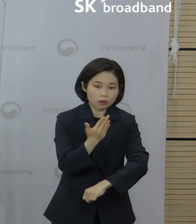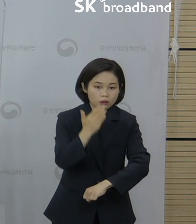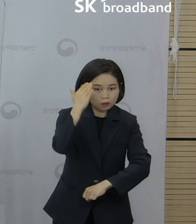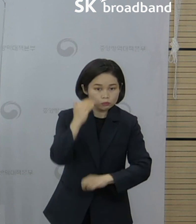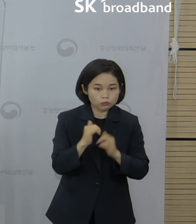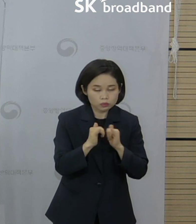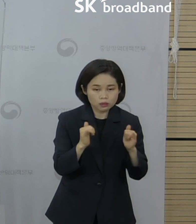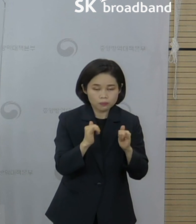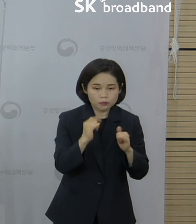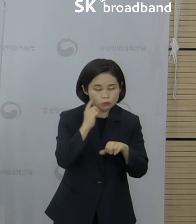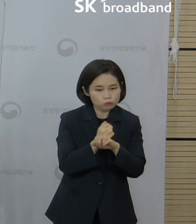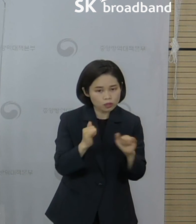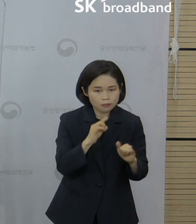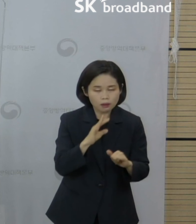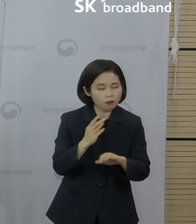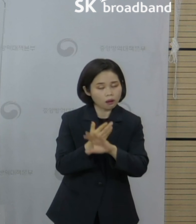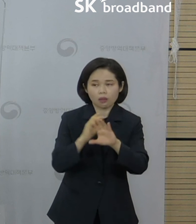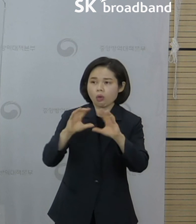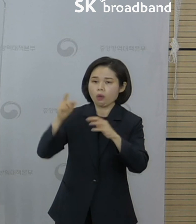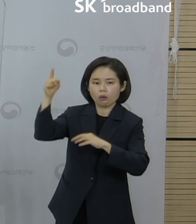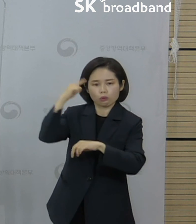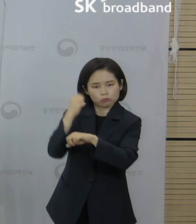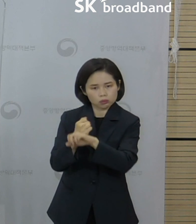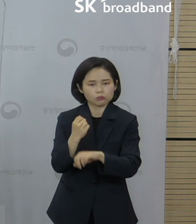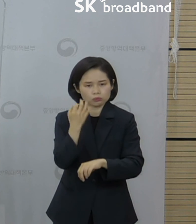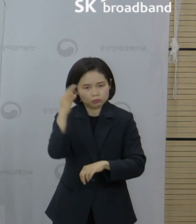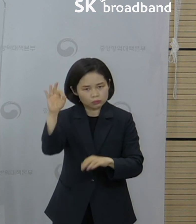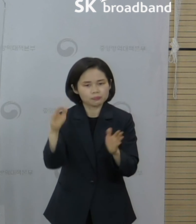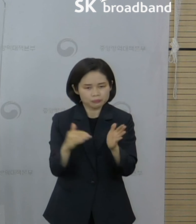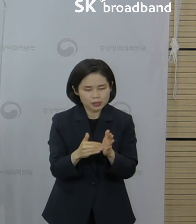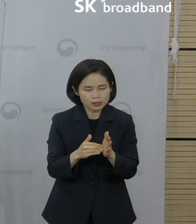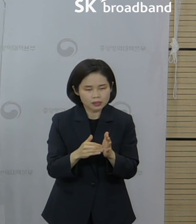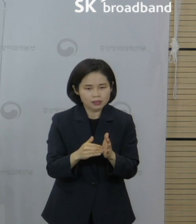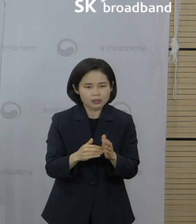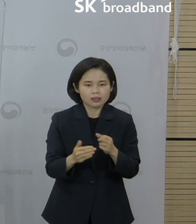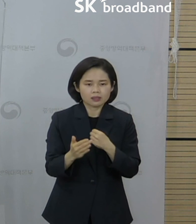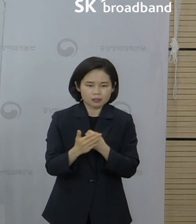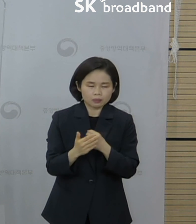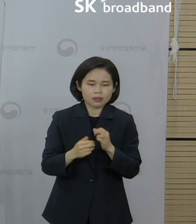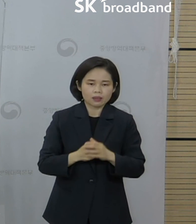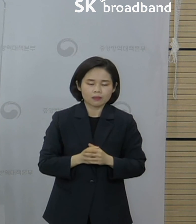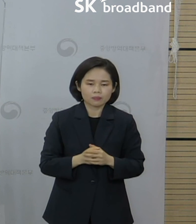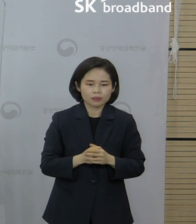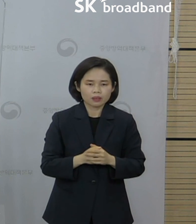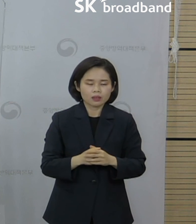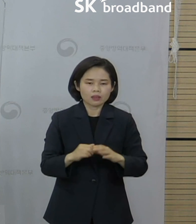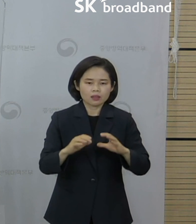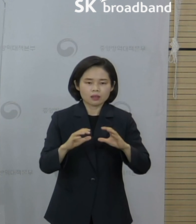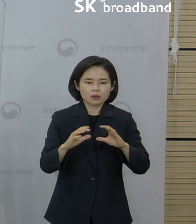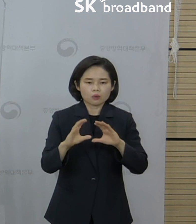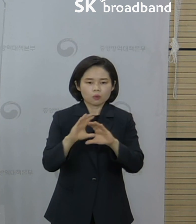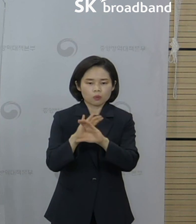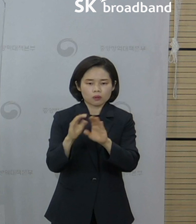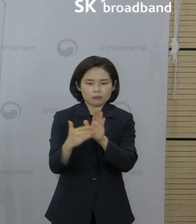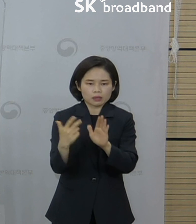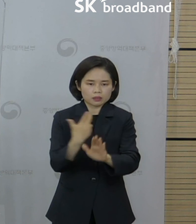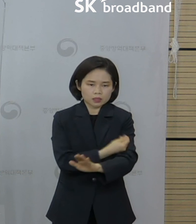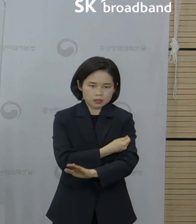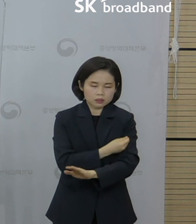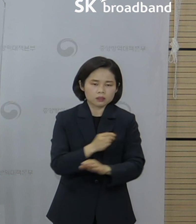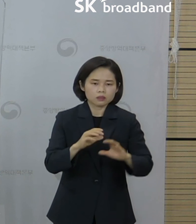의견입니다. 예방접종은 국민 여러분들의 안전과 건강을 담보하는 최선의 수단이라는 점을 다시